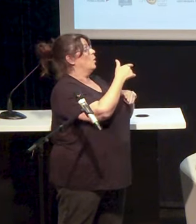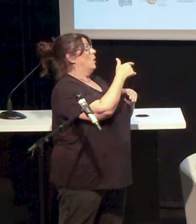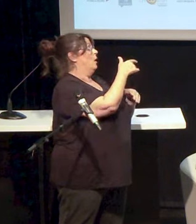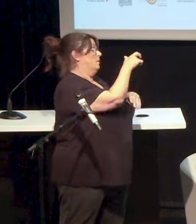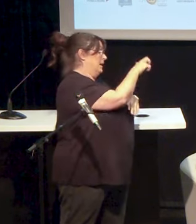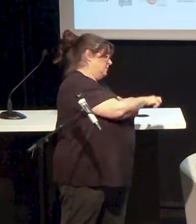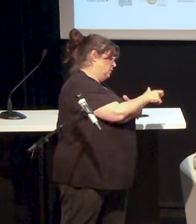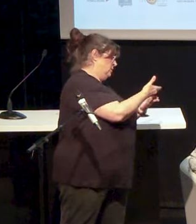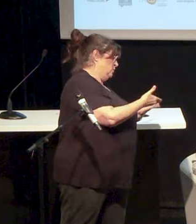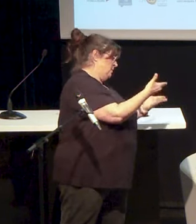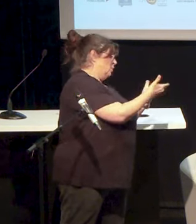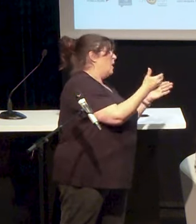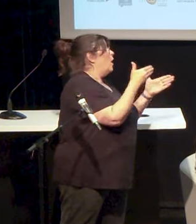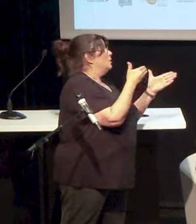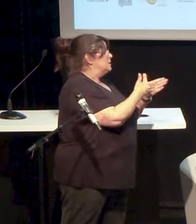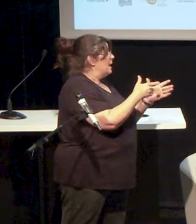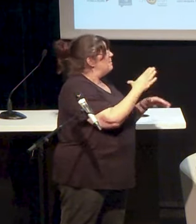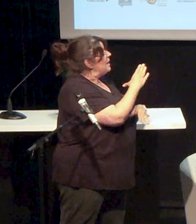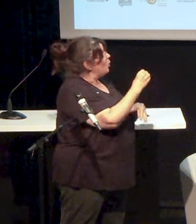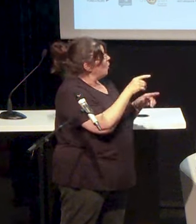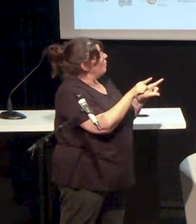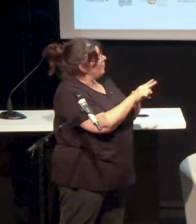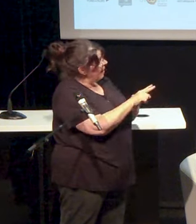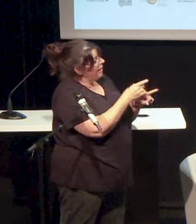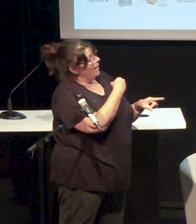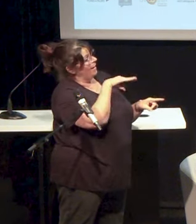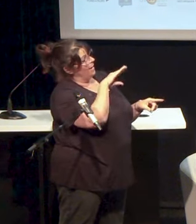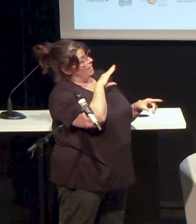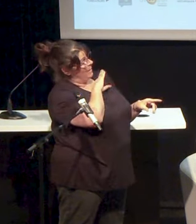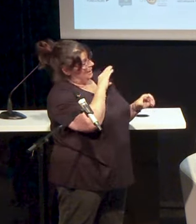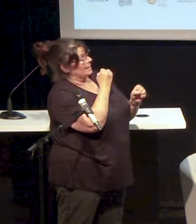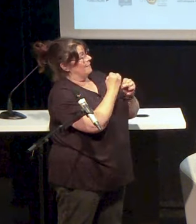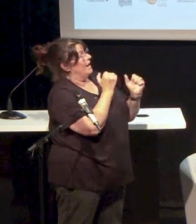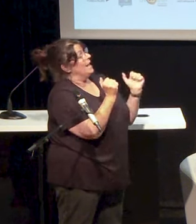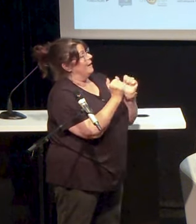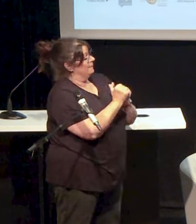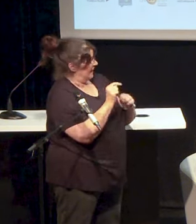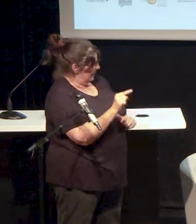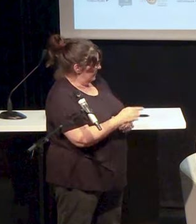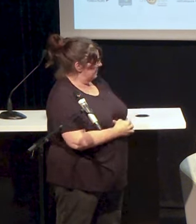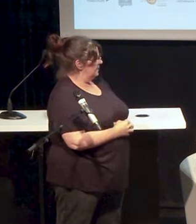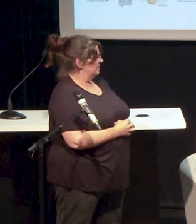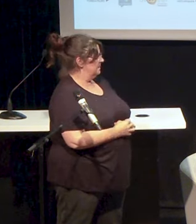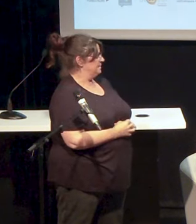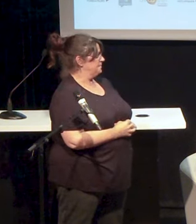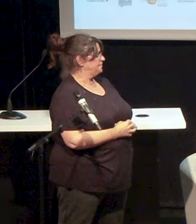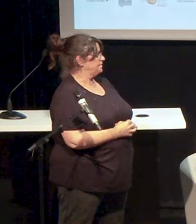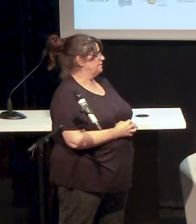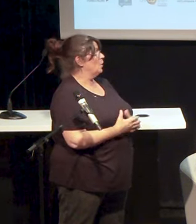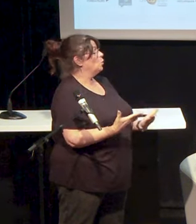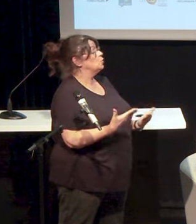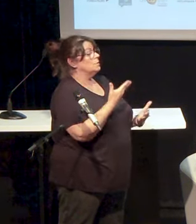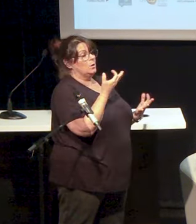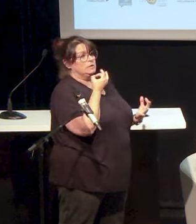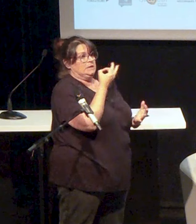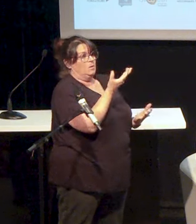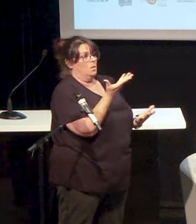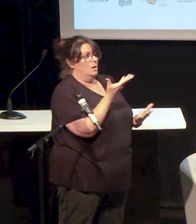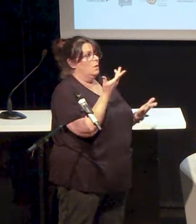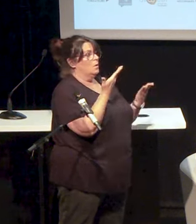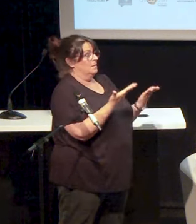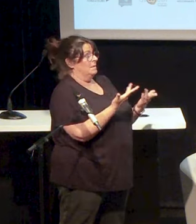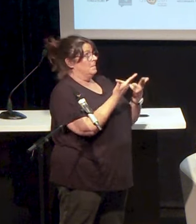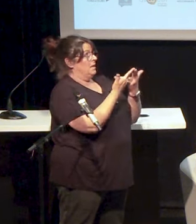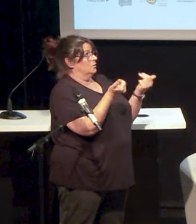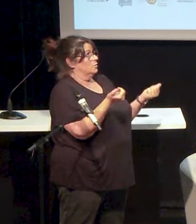handicap. Alors, ce que je voudrais dire aussi, c'est qu'aujourd'hui, comme vous l'avez dit en introduction, c'est